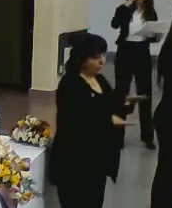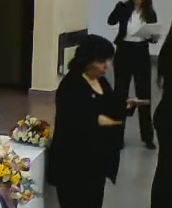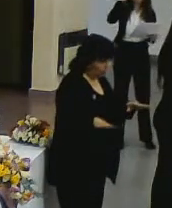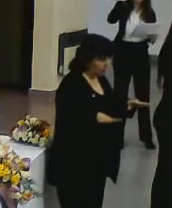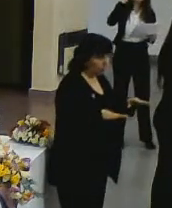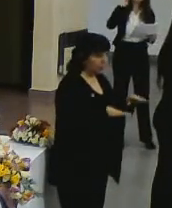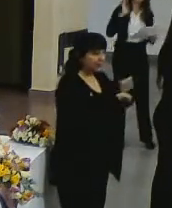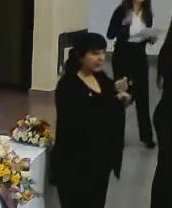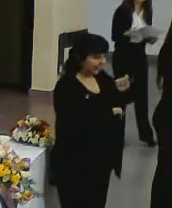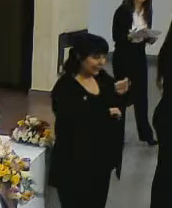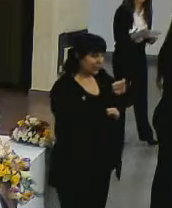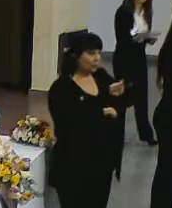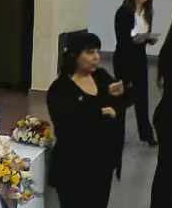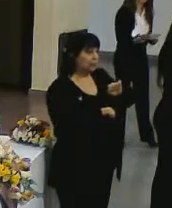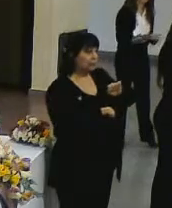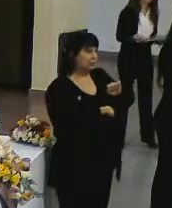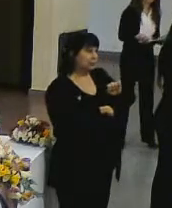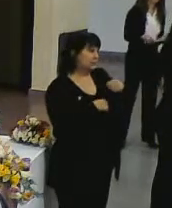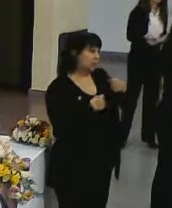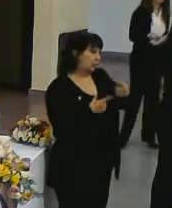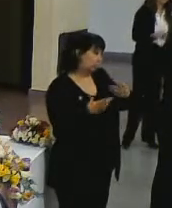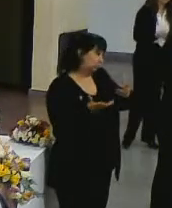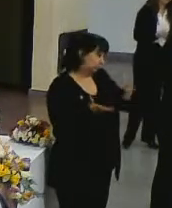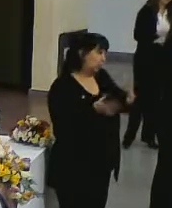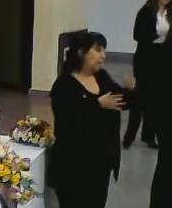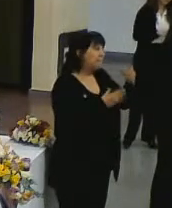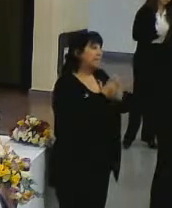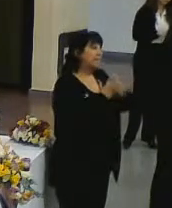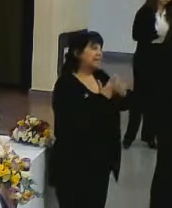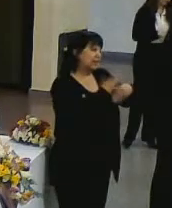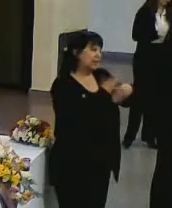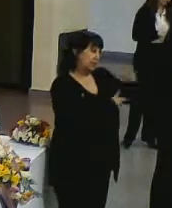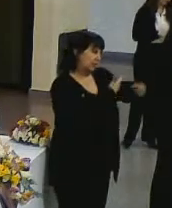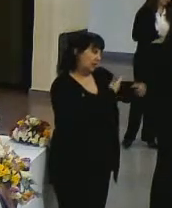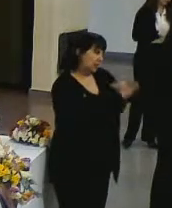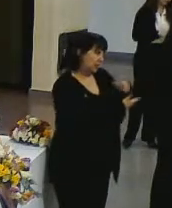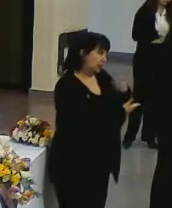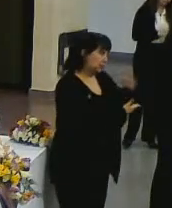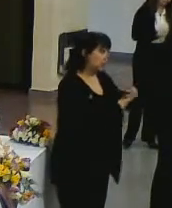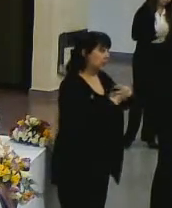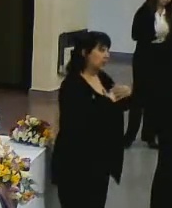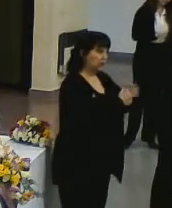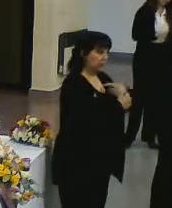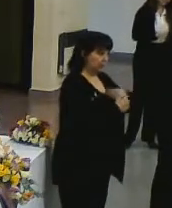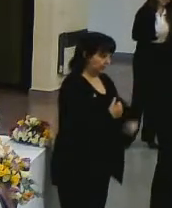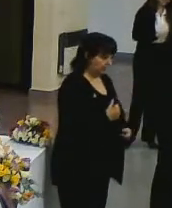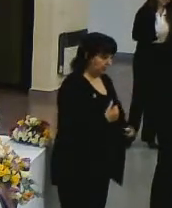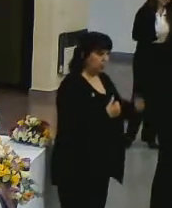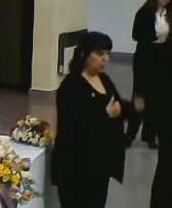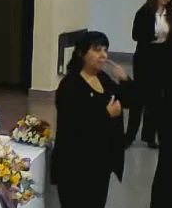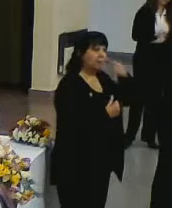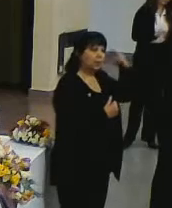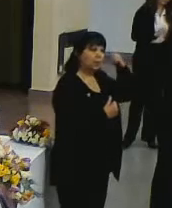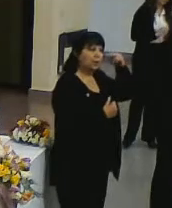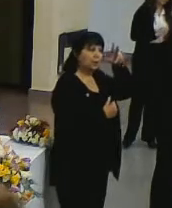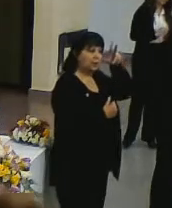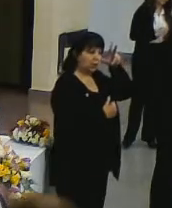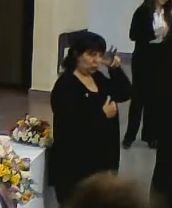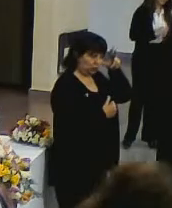por el Honorable Consejo Deontológico Médico, Ministerio de Desarrollo Social y Salud, Gobierno de Mendoza,